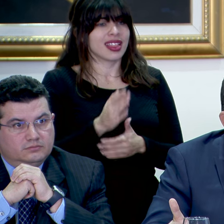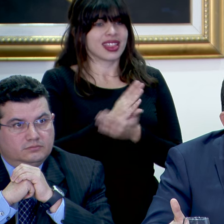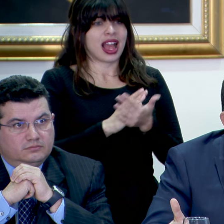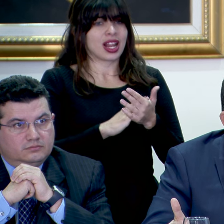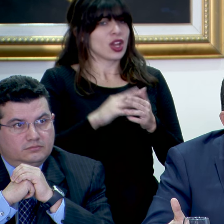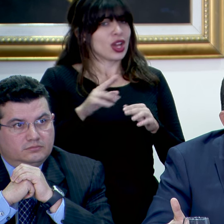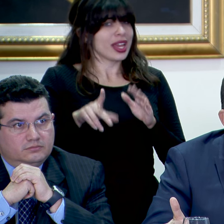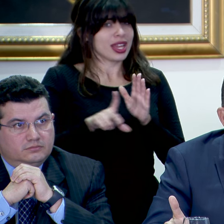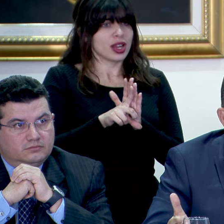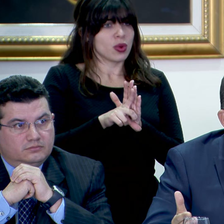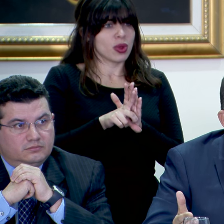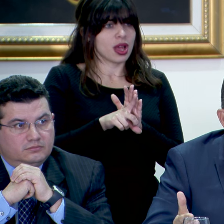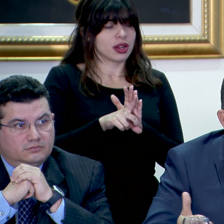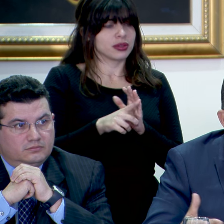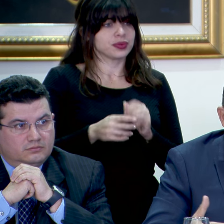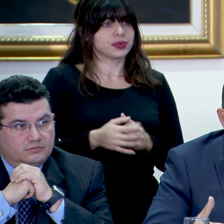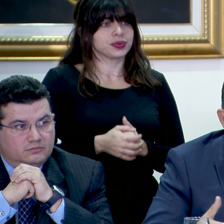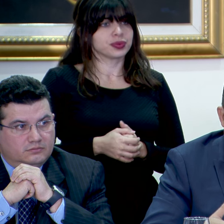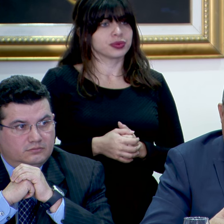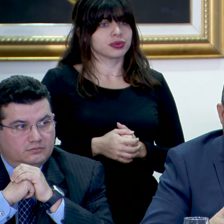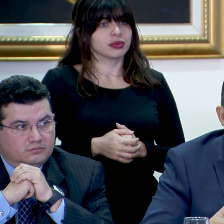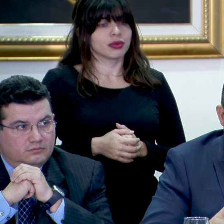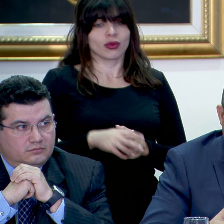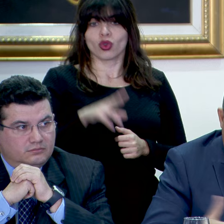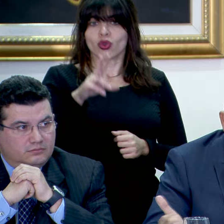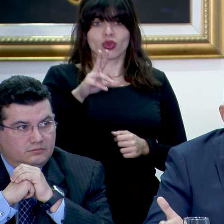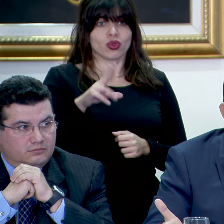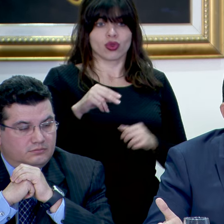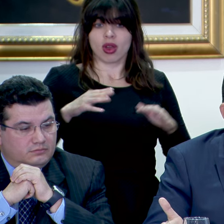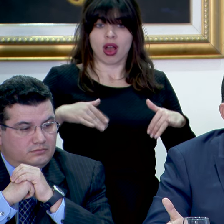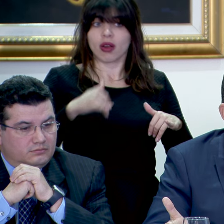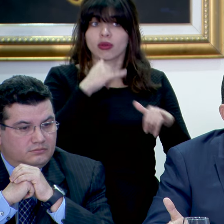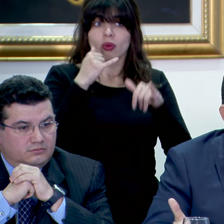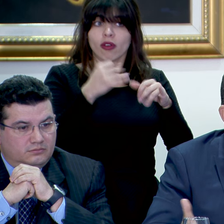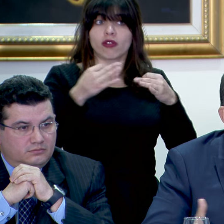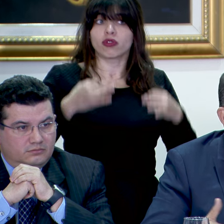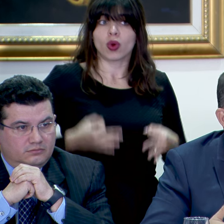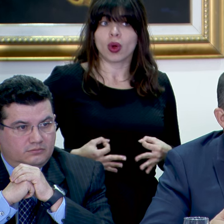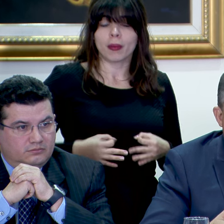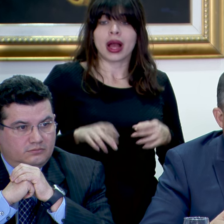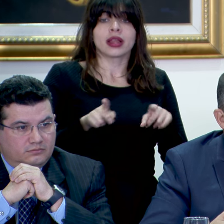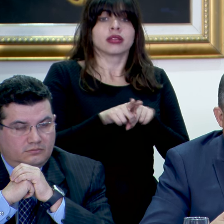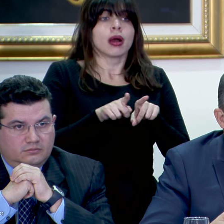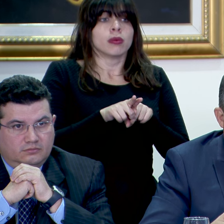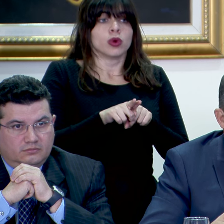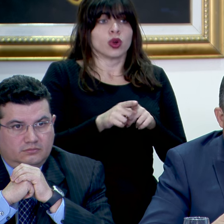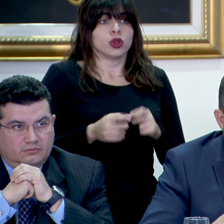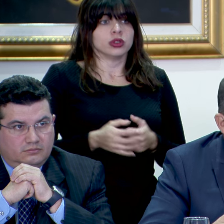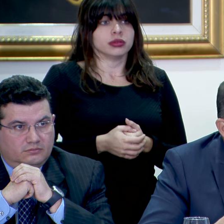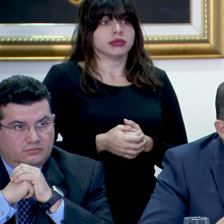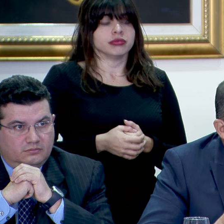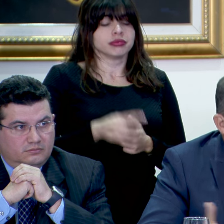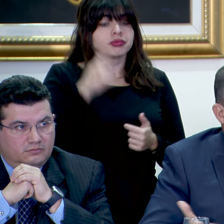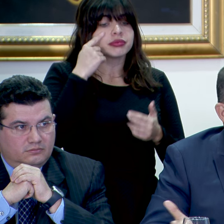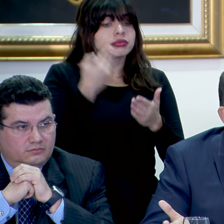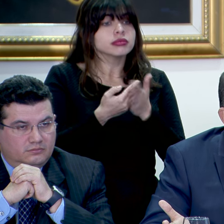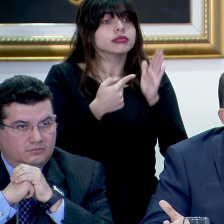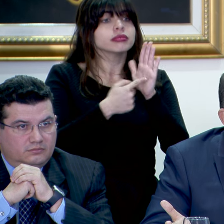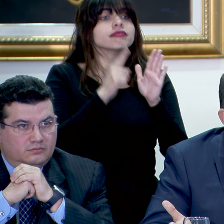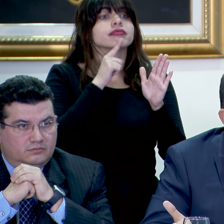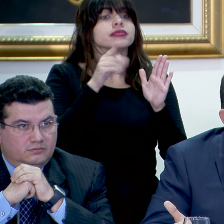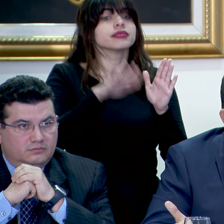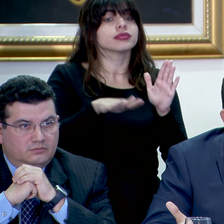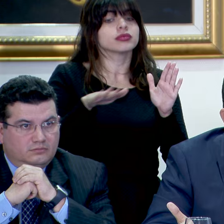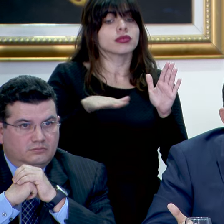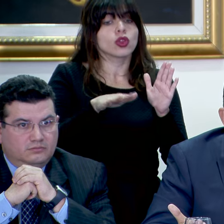irregular que no está denunciado formalmente, ni tampoco refleja la realidad de las